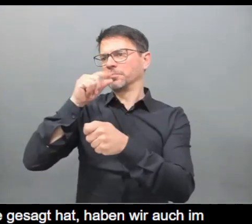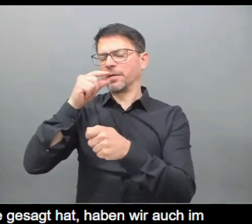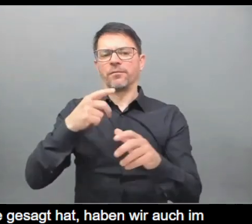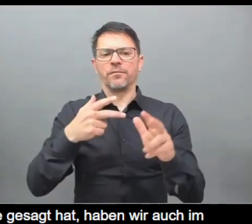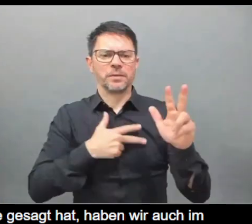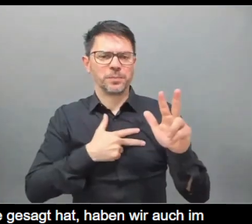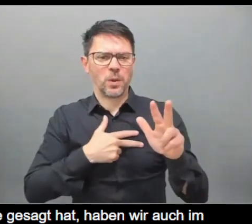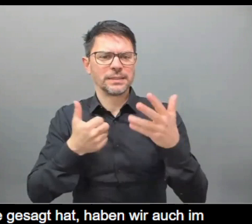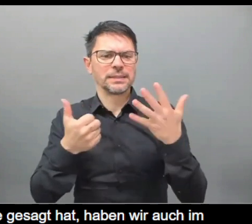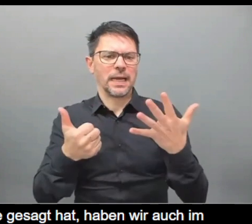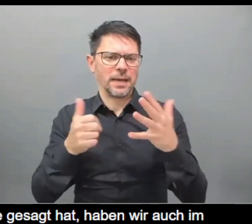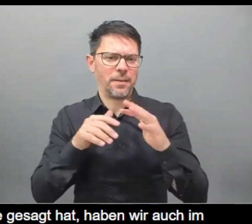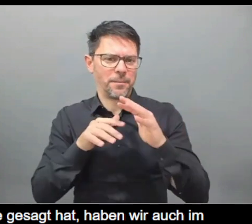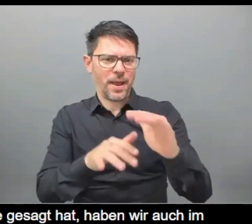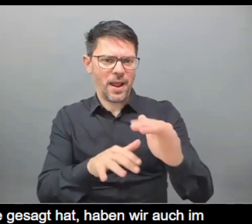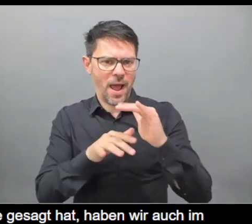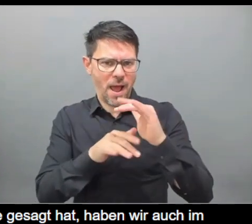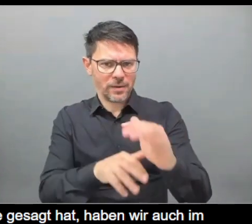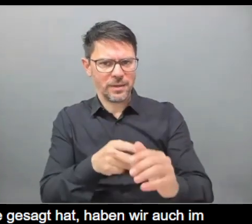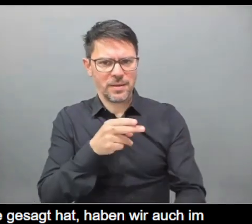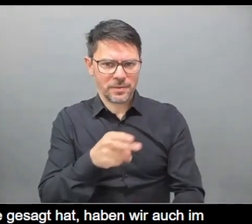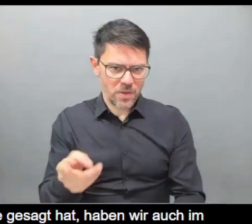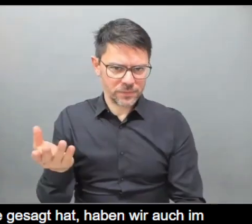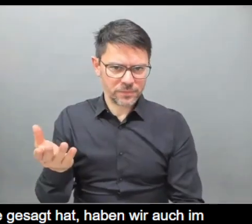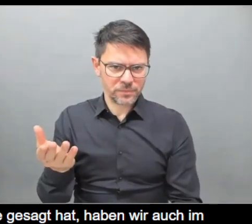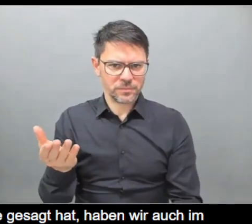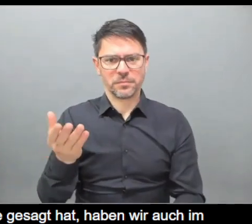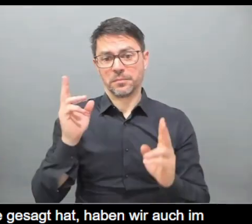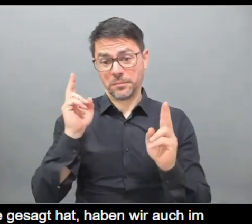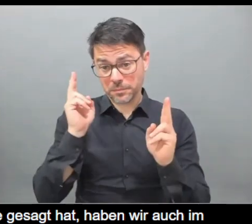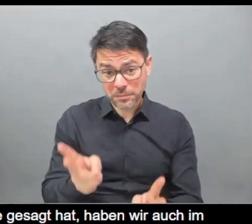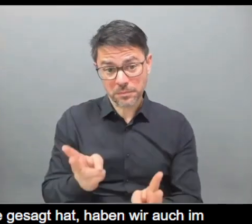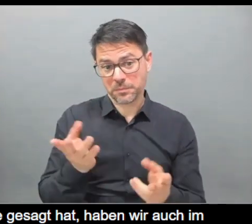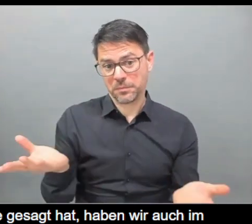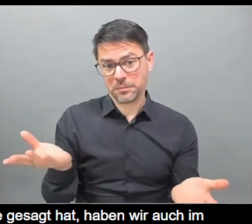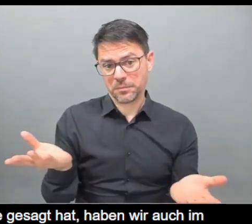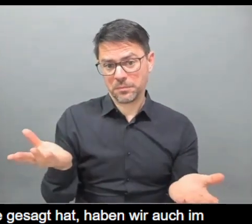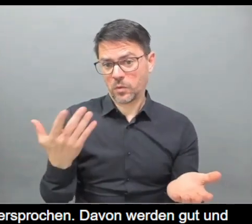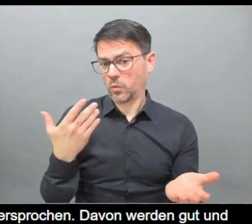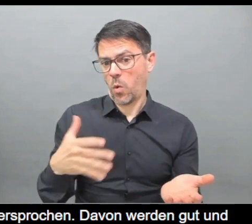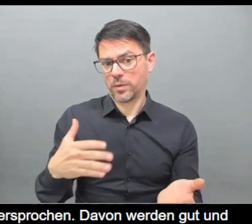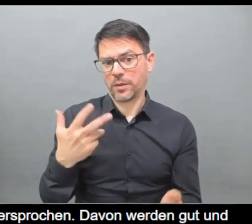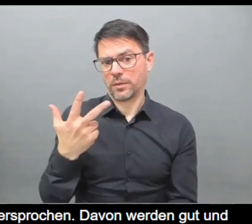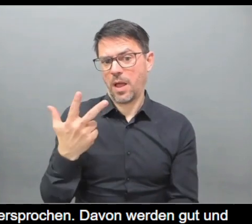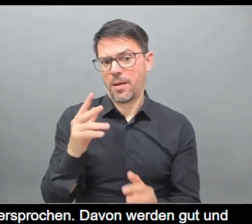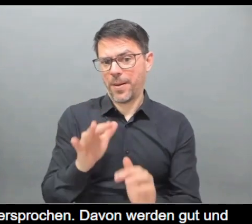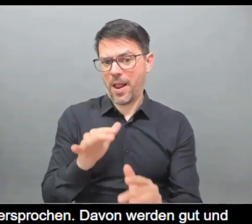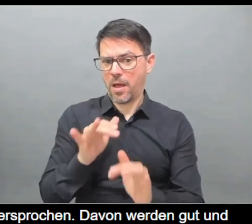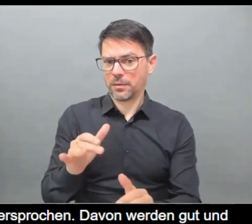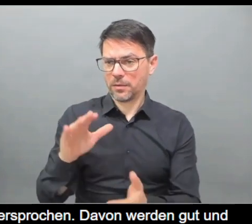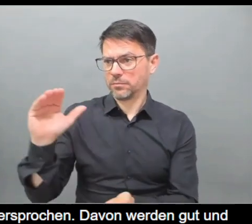nicht über so ein Papier machen, sondern da muss man auch dann über einen längeren Zeitraum reden. Und auch das haben wir heute besprochen.